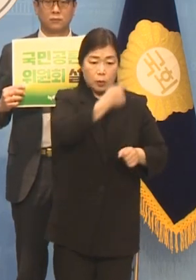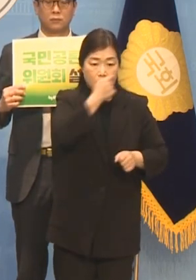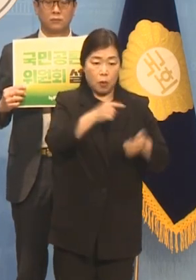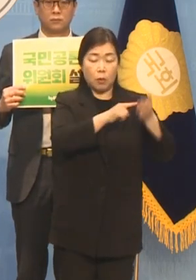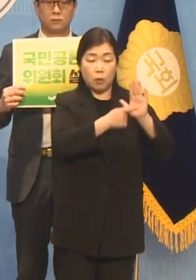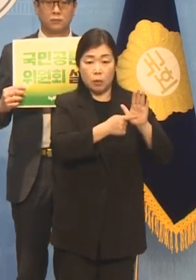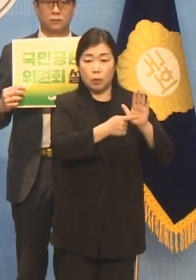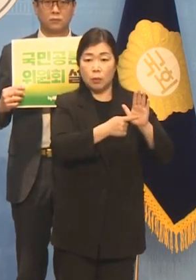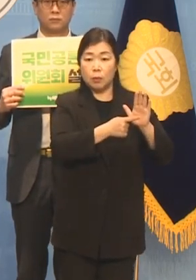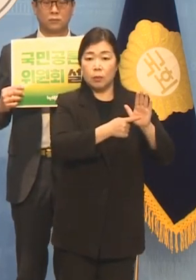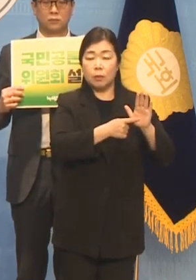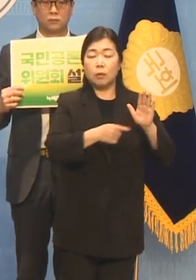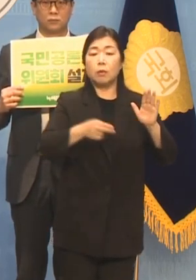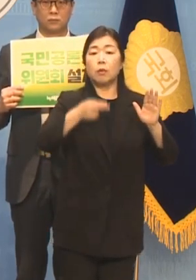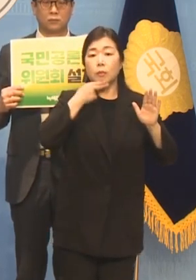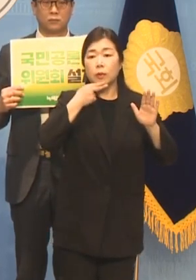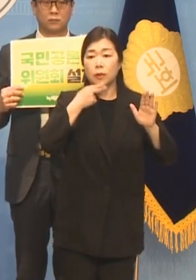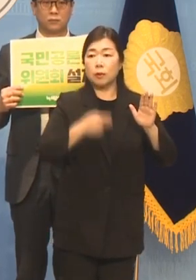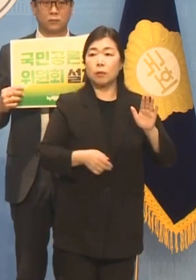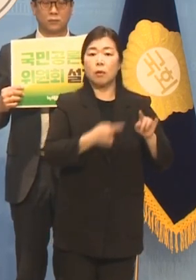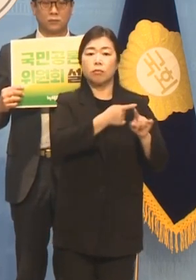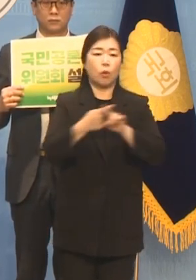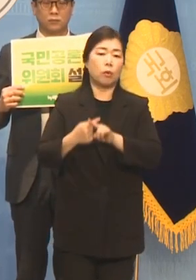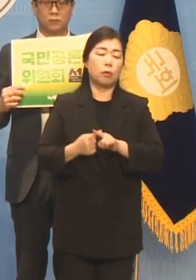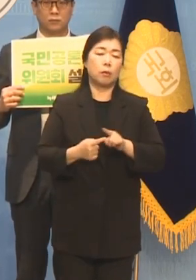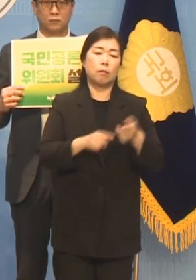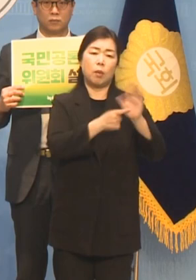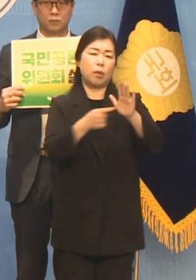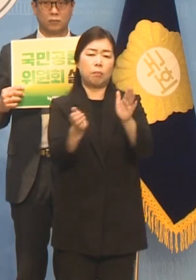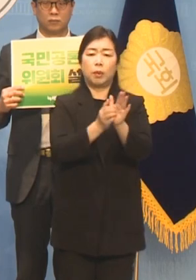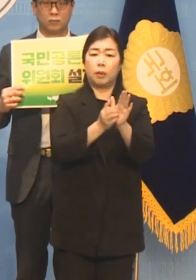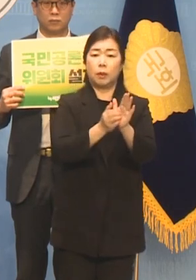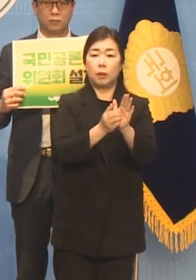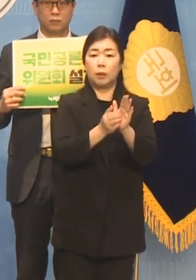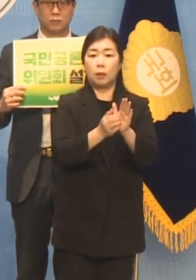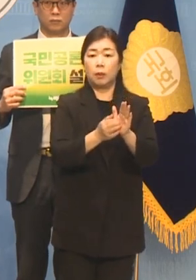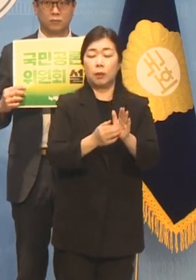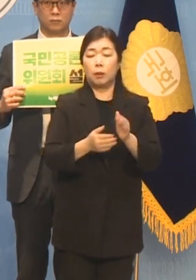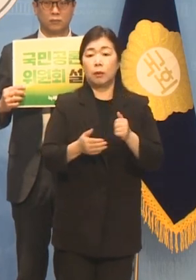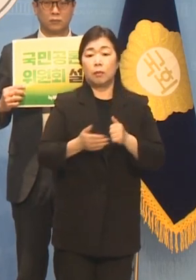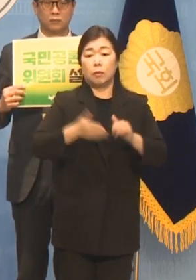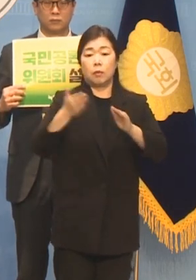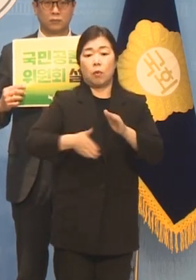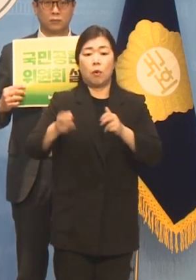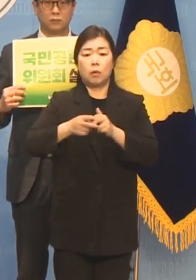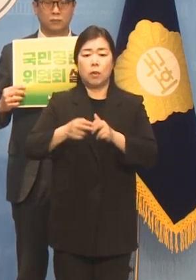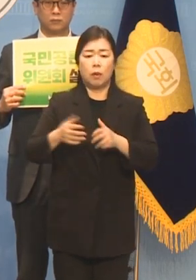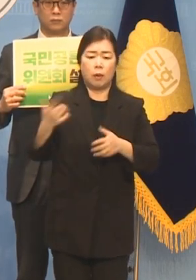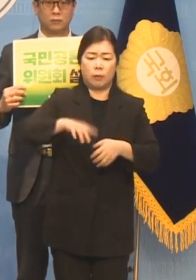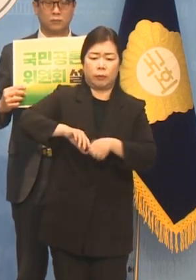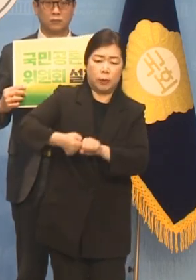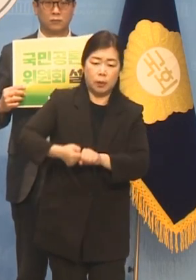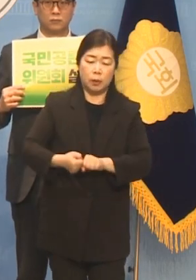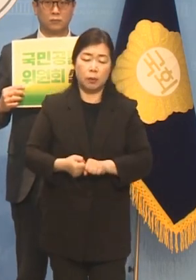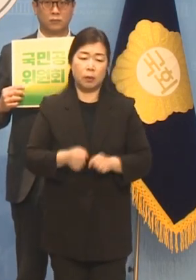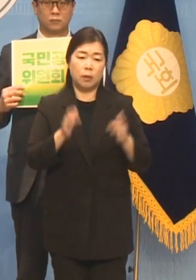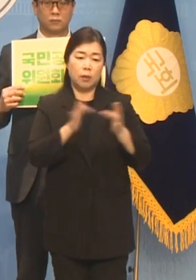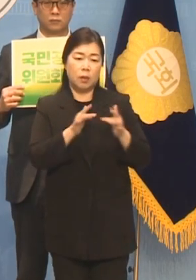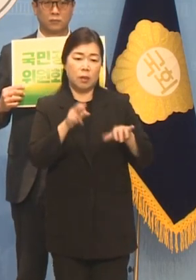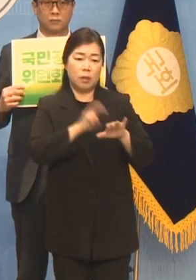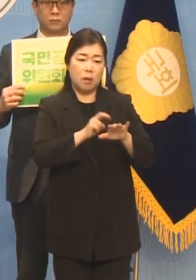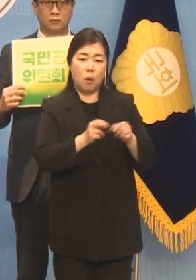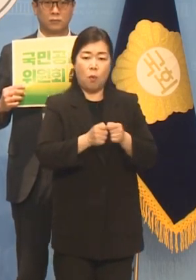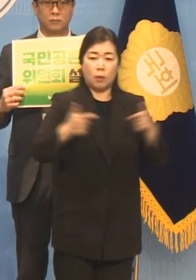제대로 밝히지 않은 채 눈앞의 위기 상황 극복을 위해 공공의료 쥐어짜기, 비대면 진료